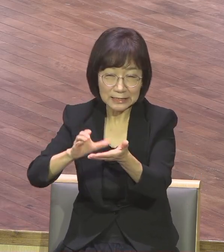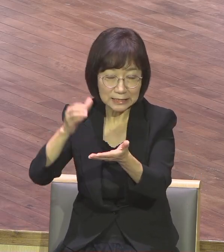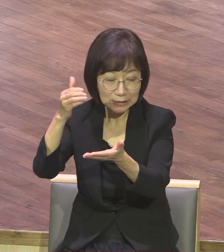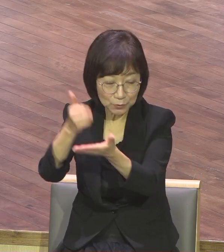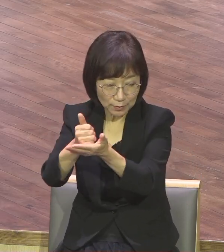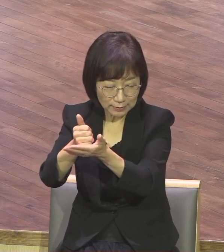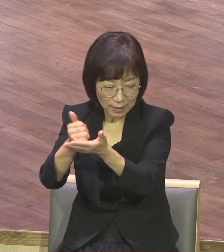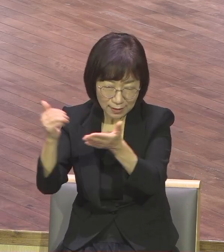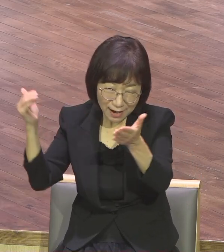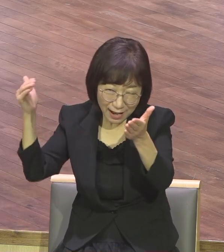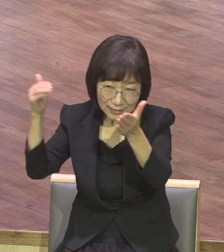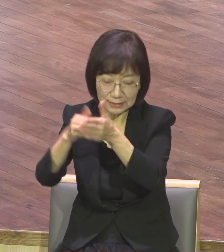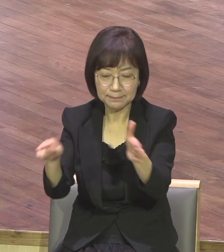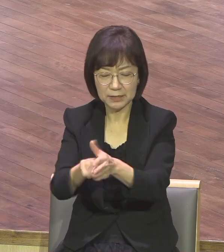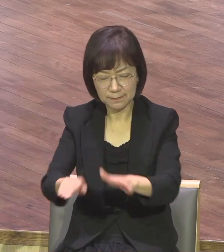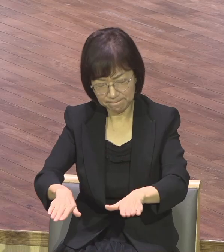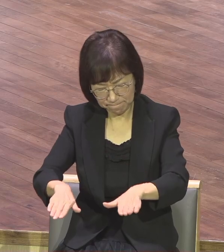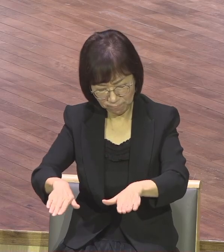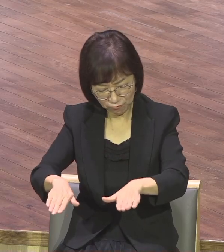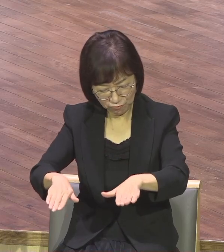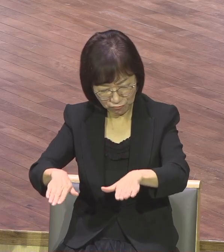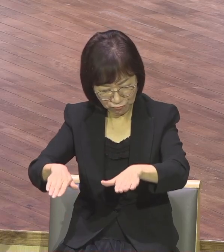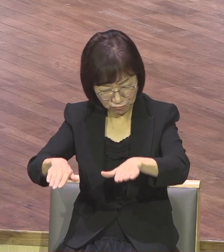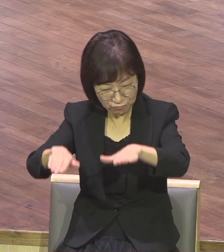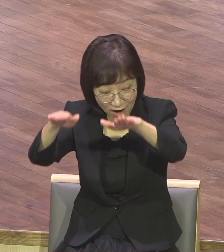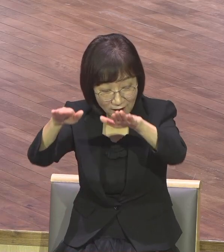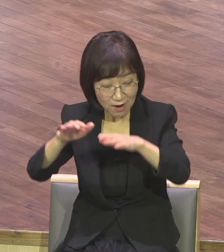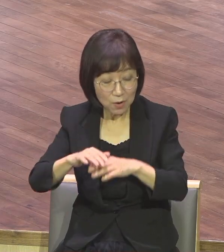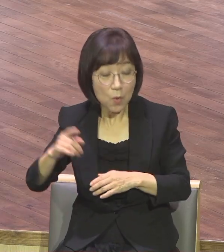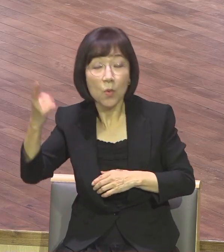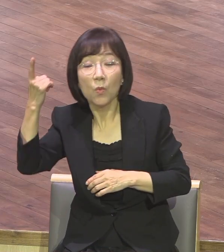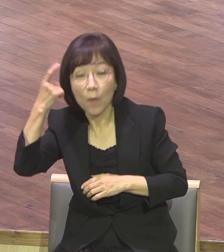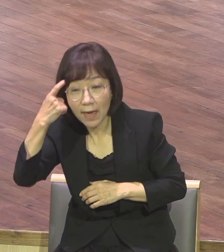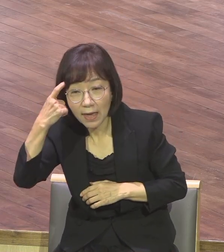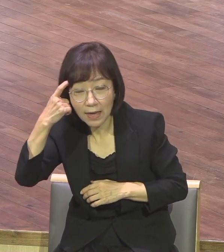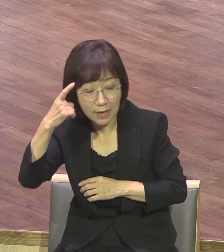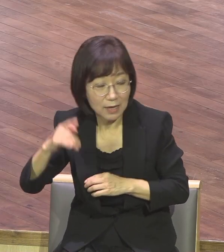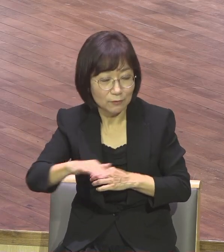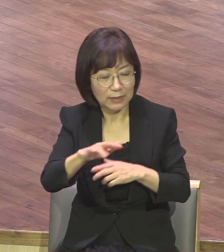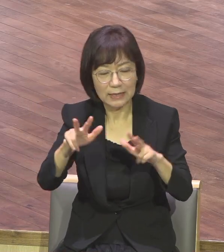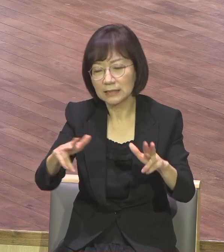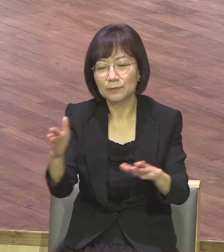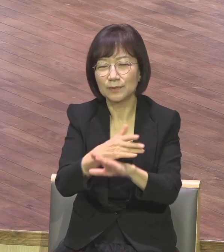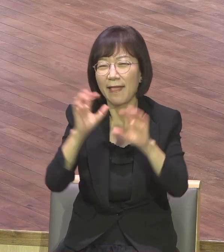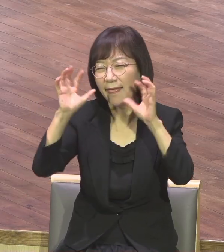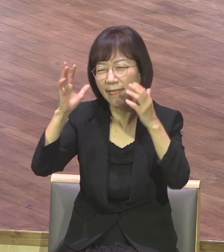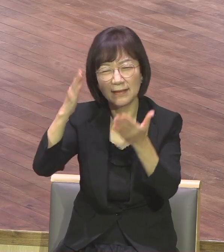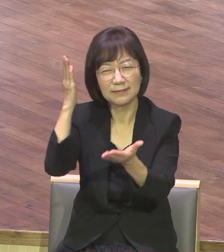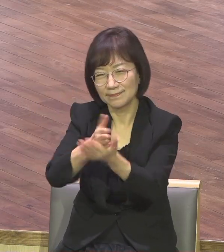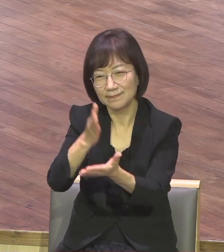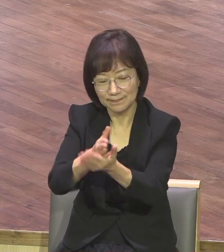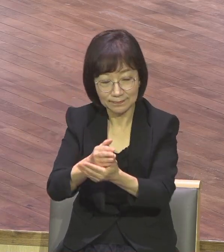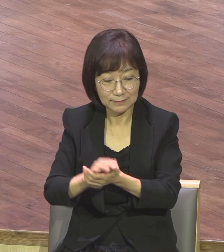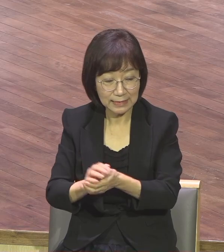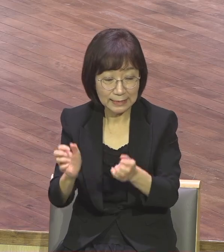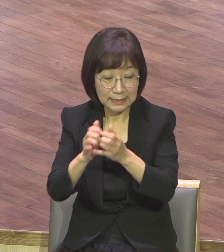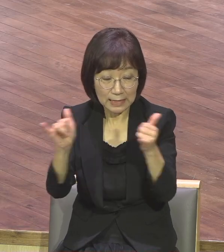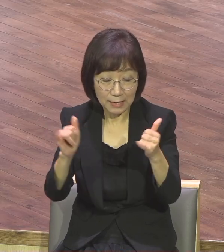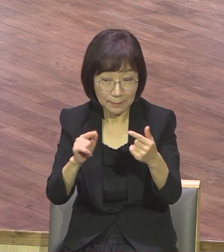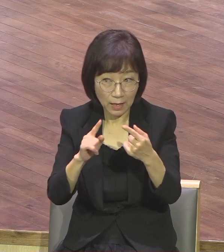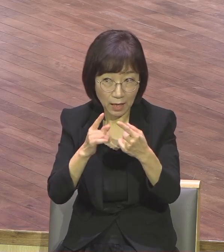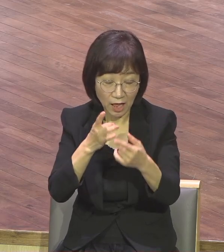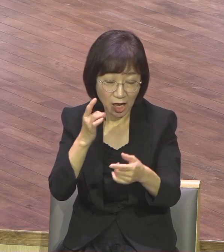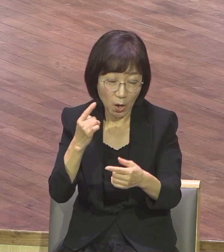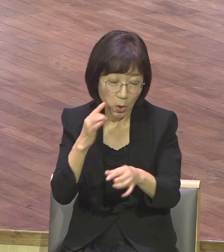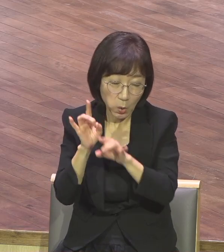분량이 충만한 데까지 이르리니 이는 우리가 이제부터 어린아이가 되지 아니하며 사람의 속임수와